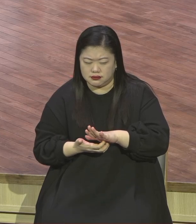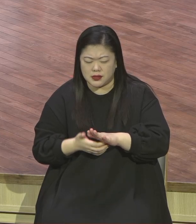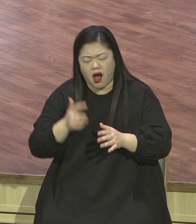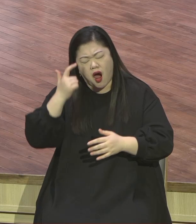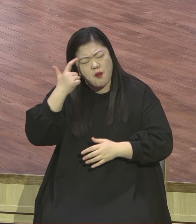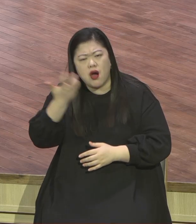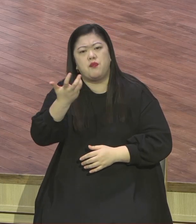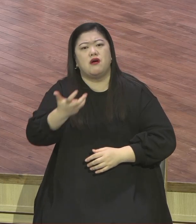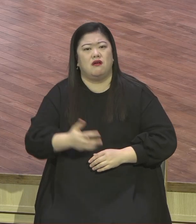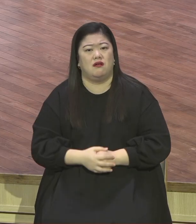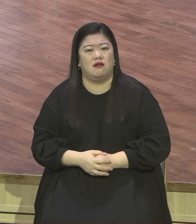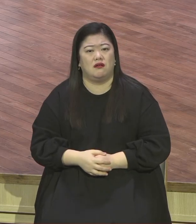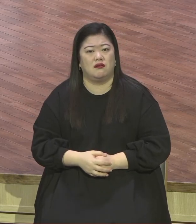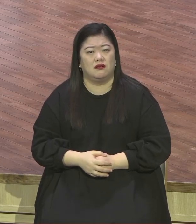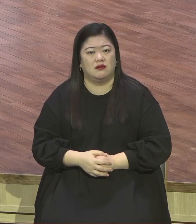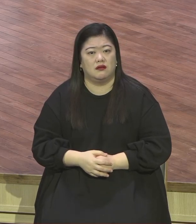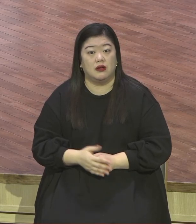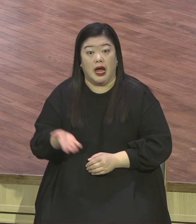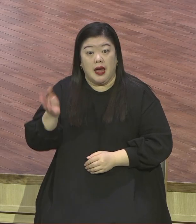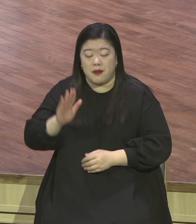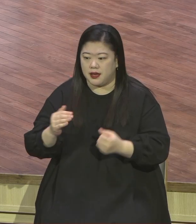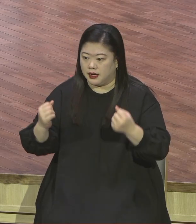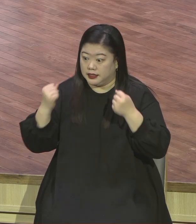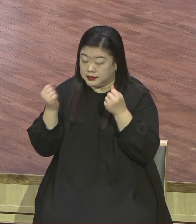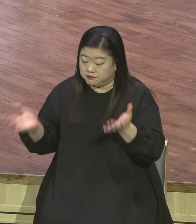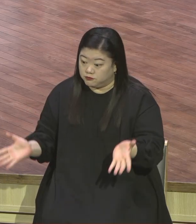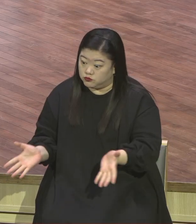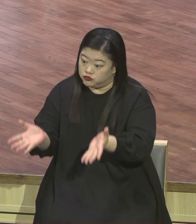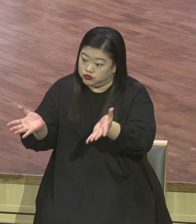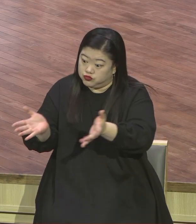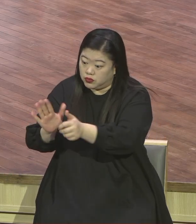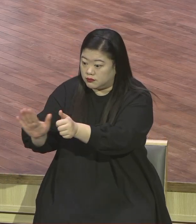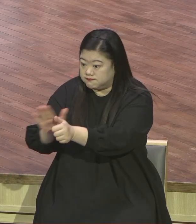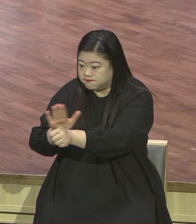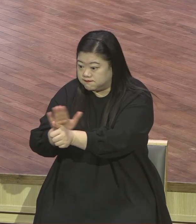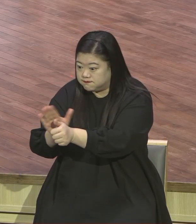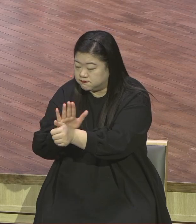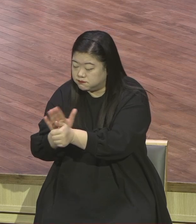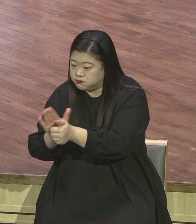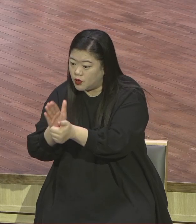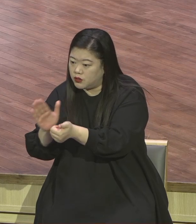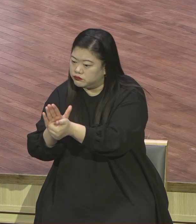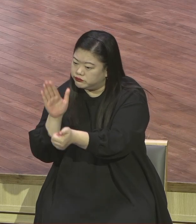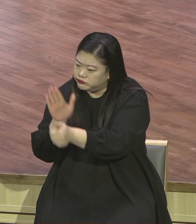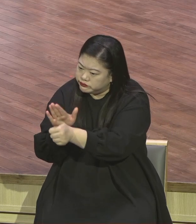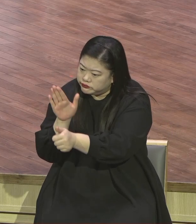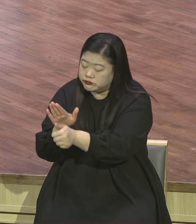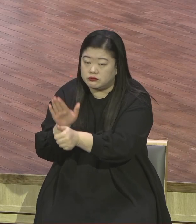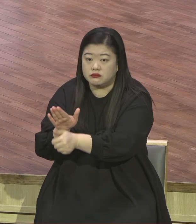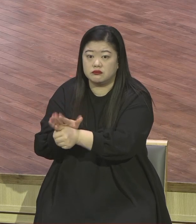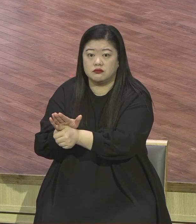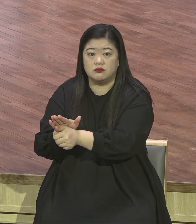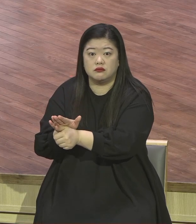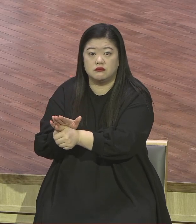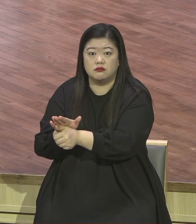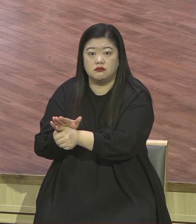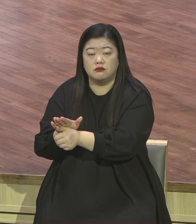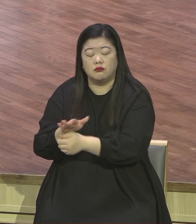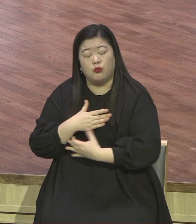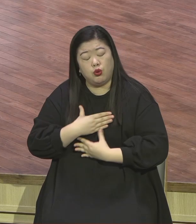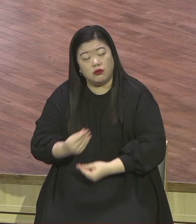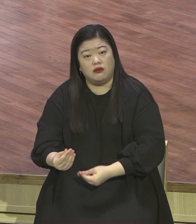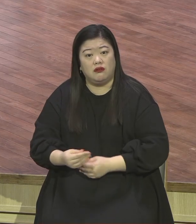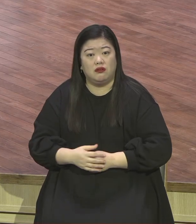팀 주는 쪽 그럼 끝나는 거예요 뭐 자꾸 사잡을 하니까 힘들지